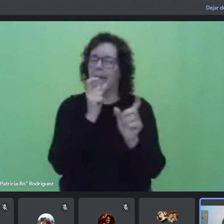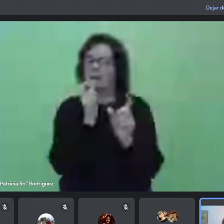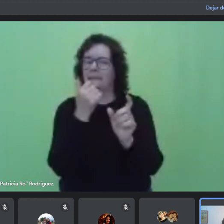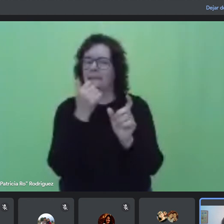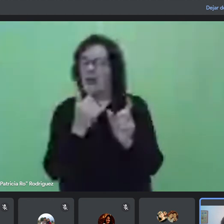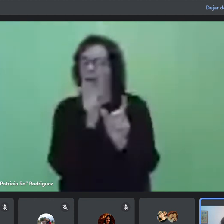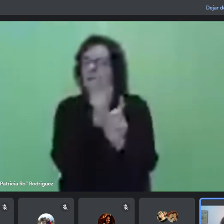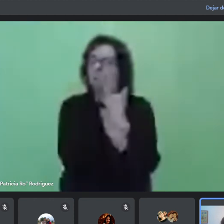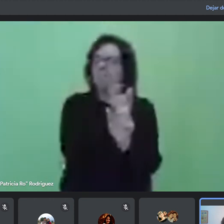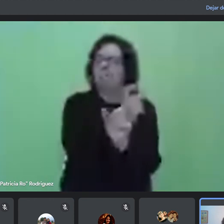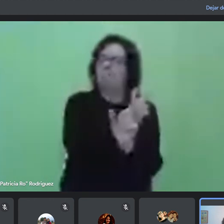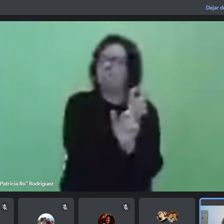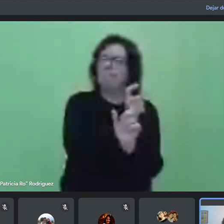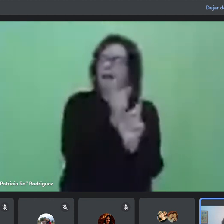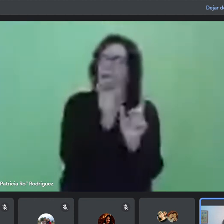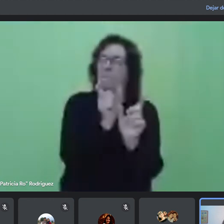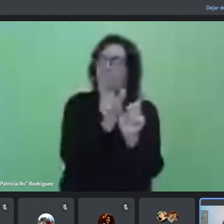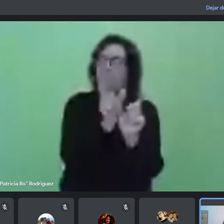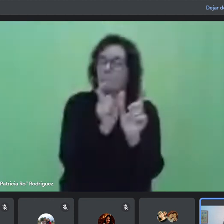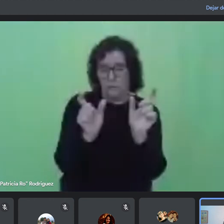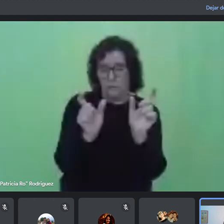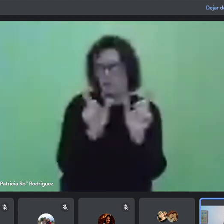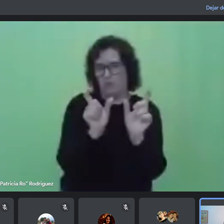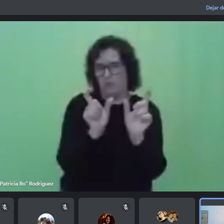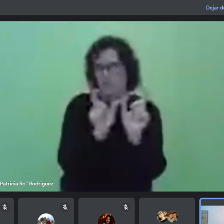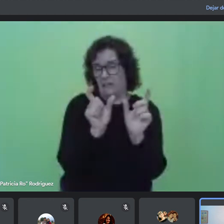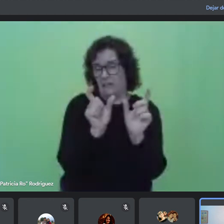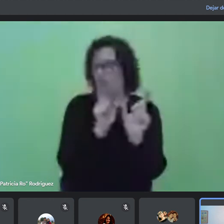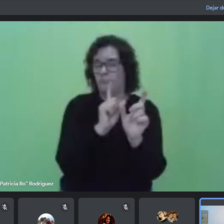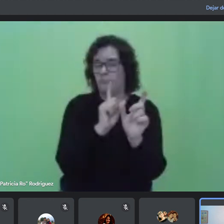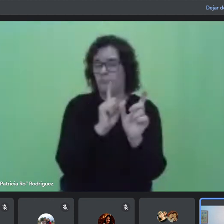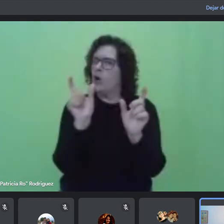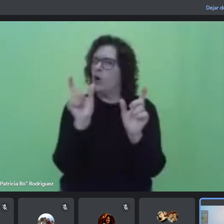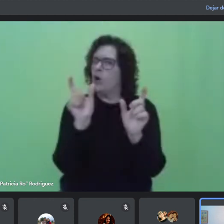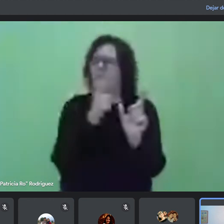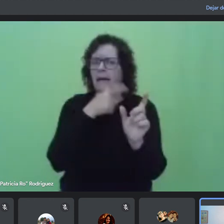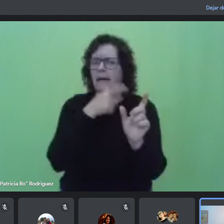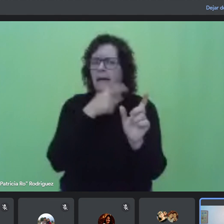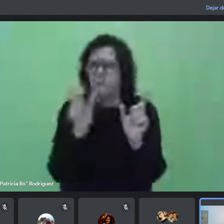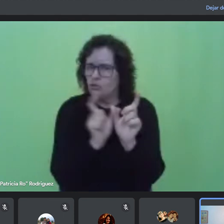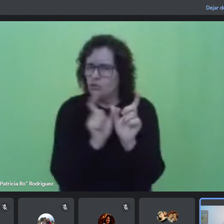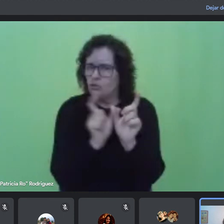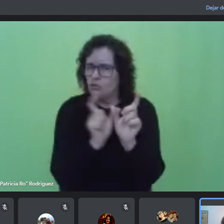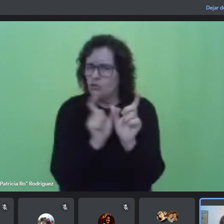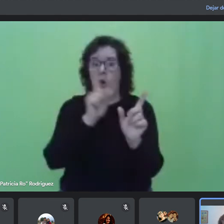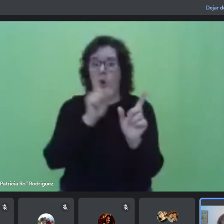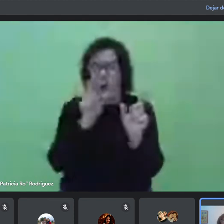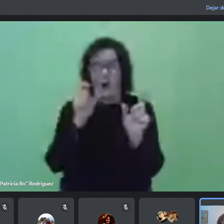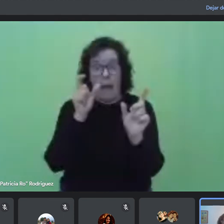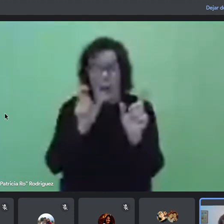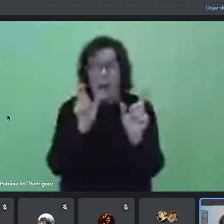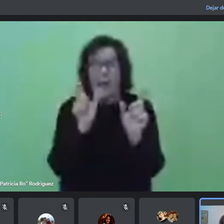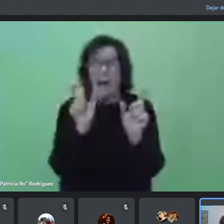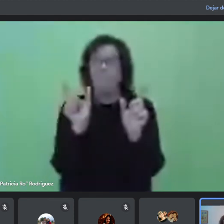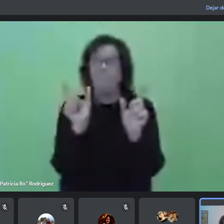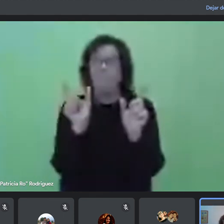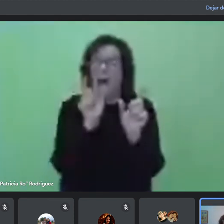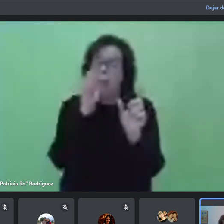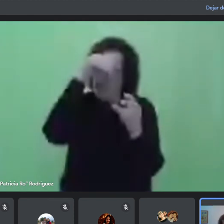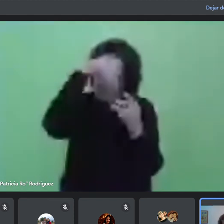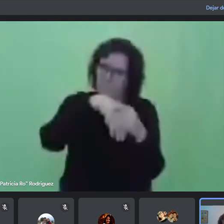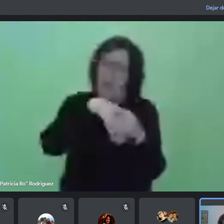se le agregó, porque harness es una palabra que no aparece con frecuencia. Pero ya que estaba el ejemplo,